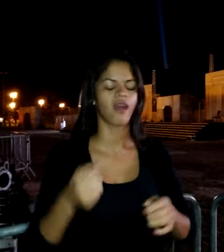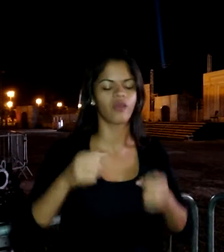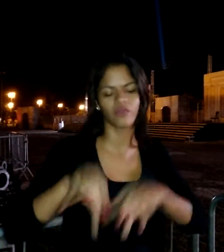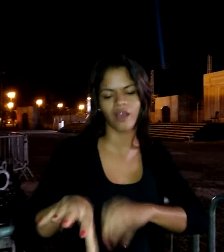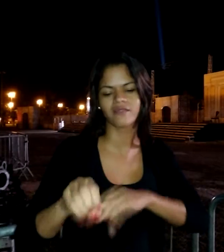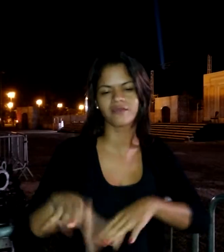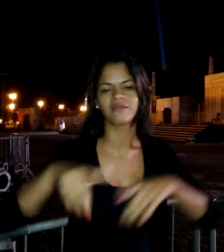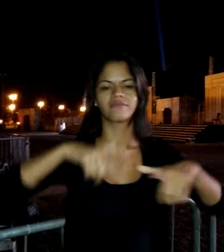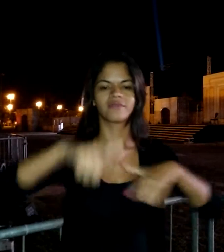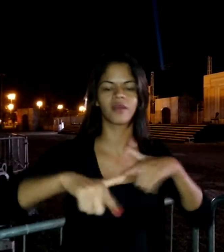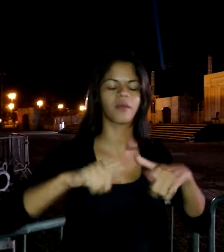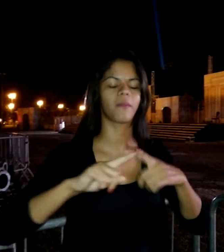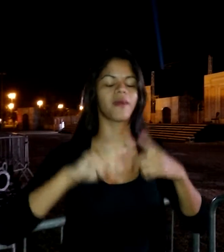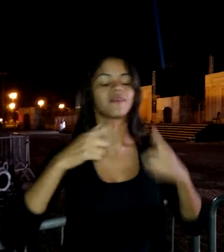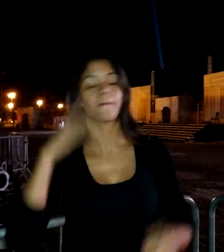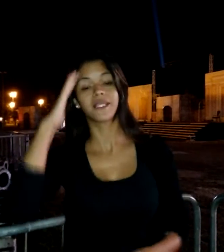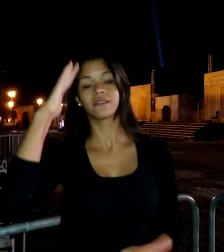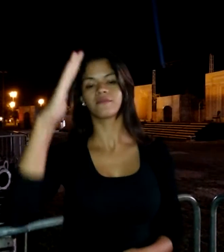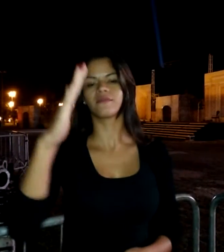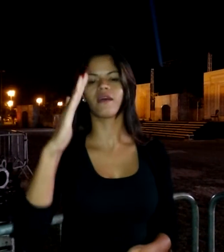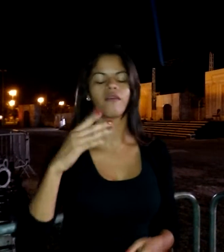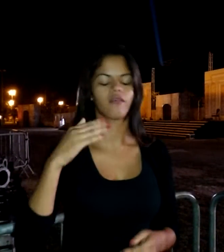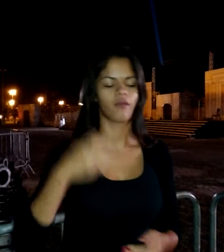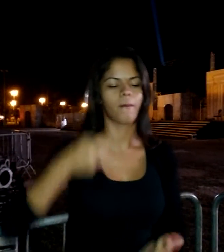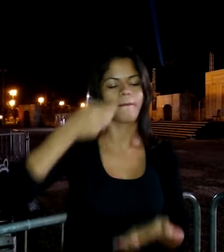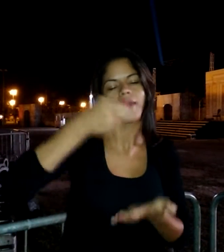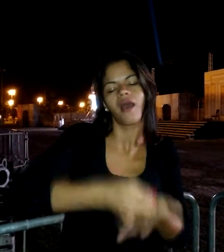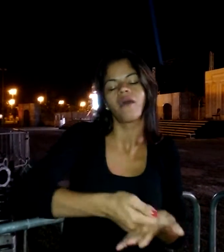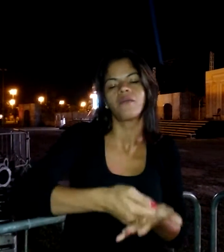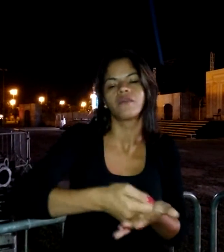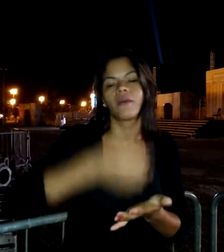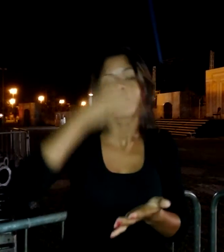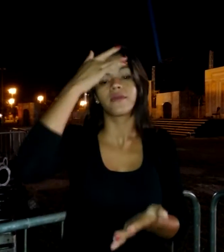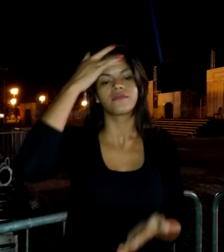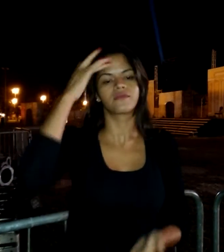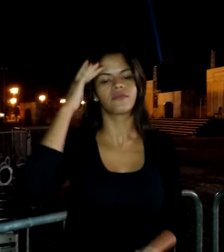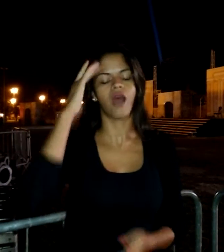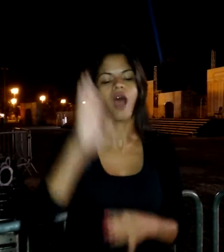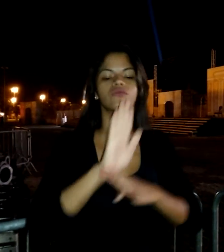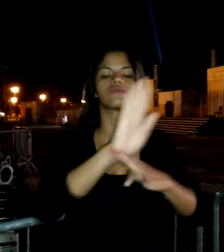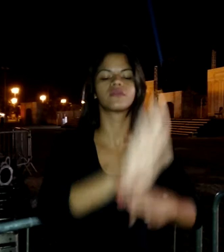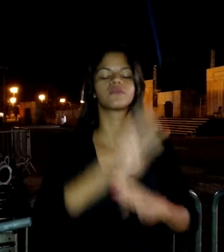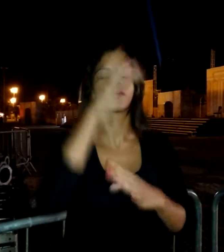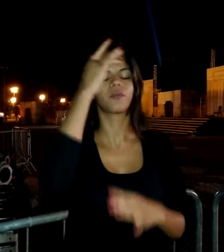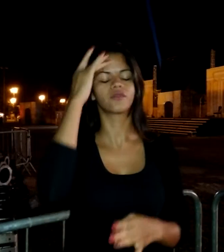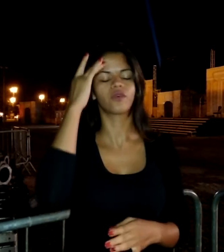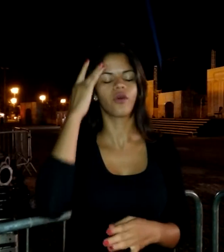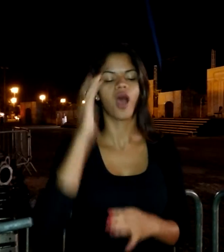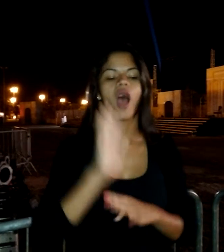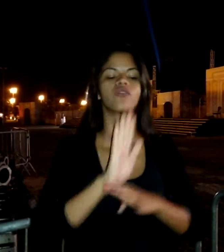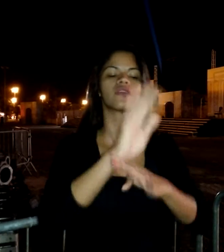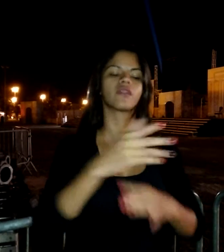Mas, principalmente, investimos em pessoas, levando qualidade de vida e moradia digna.